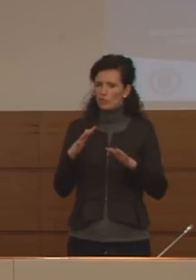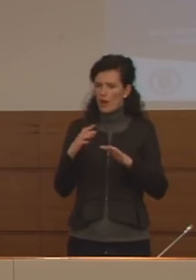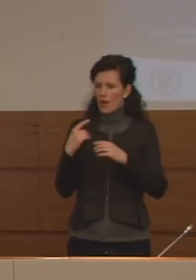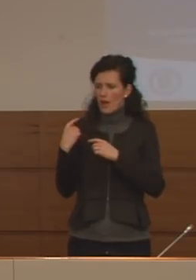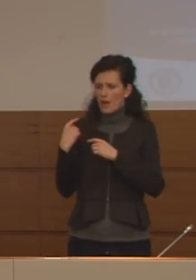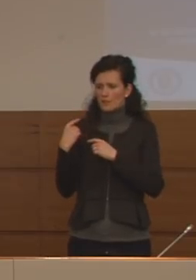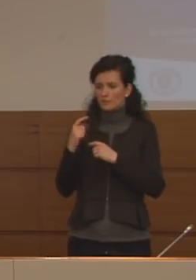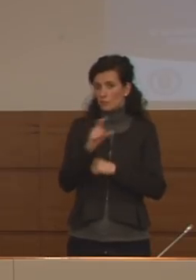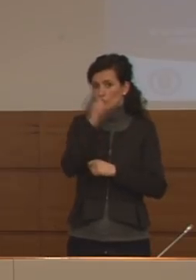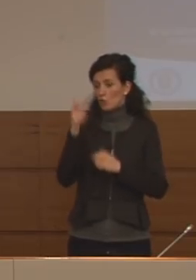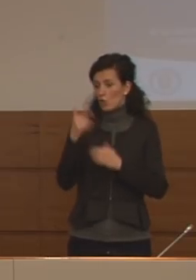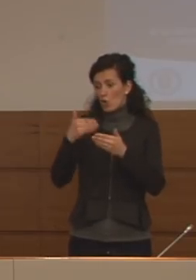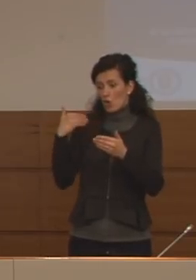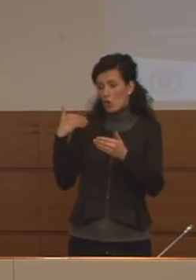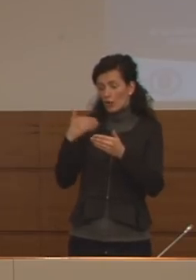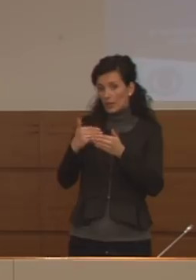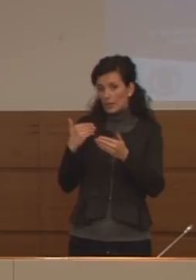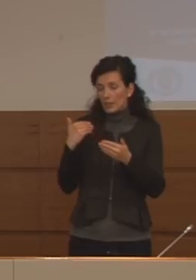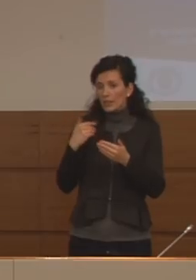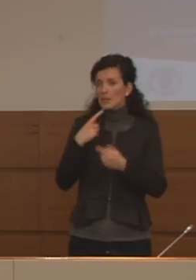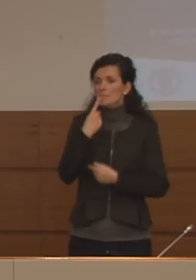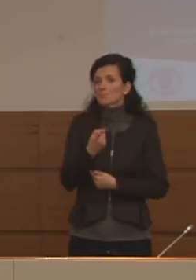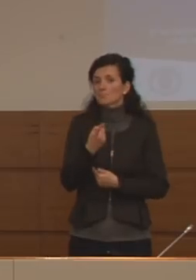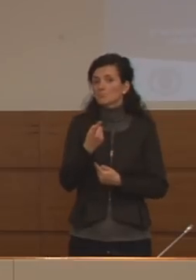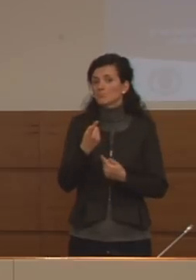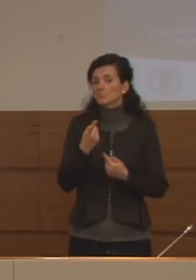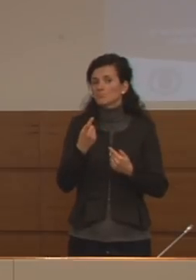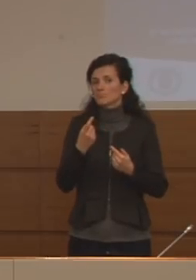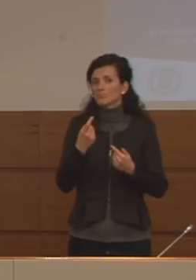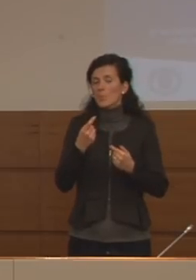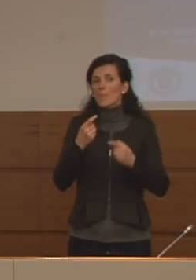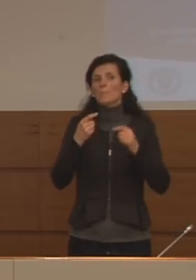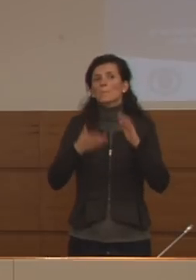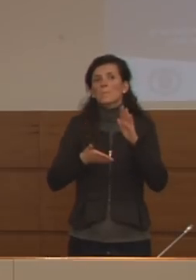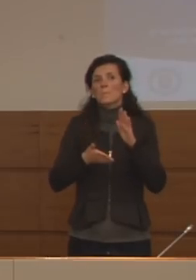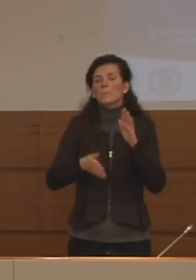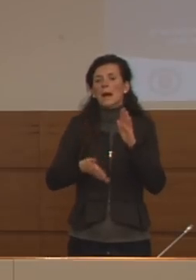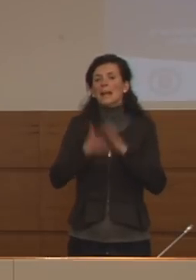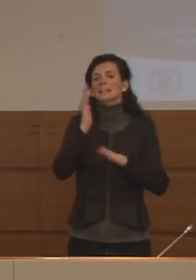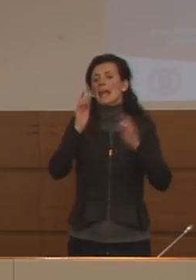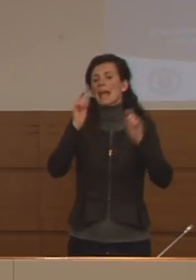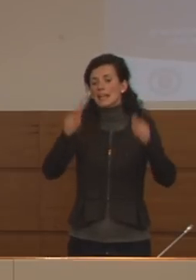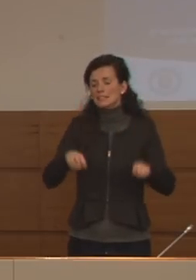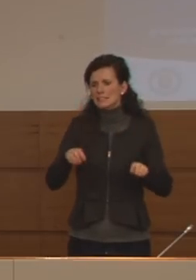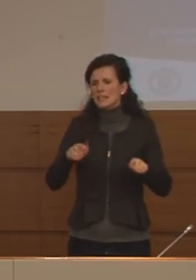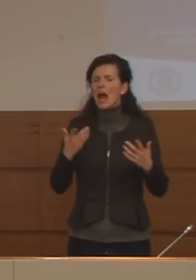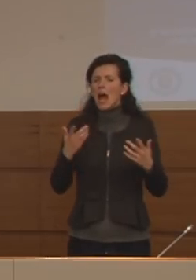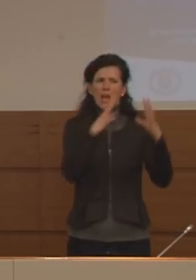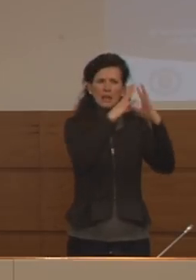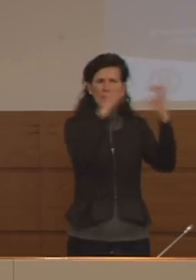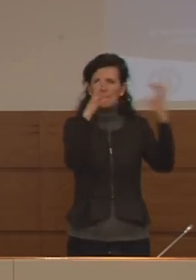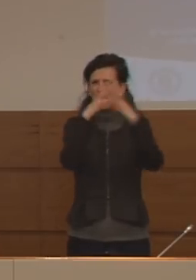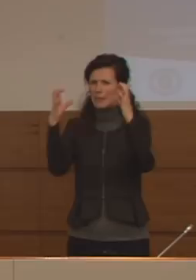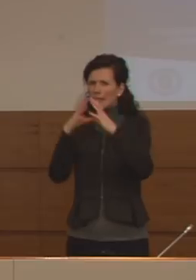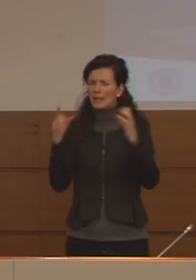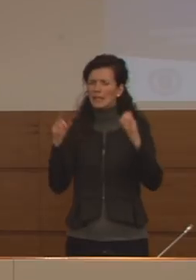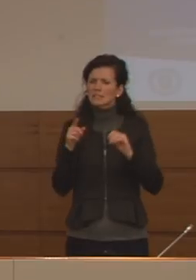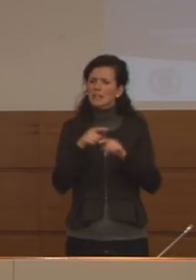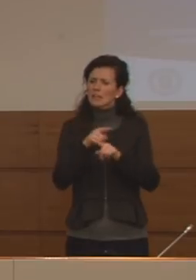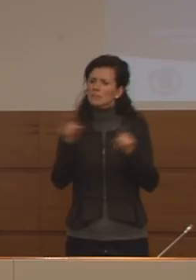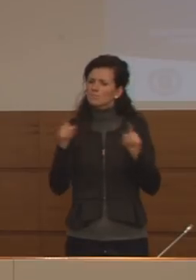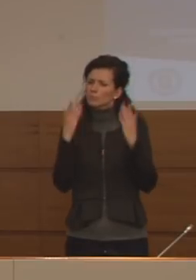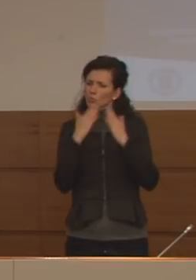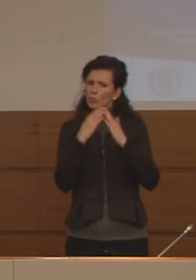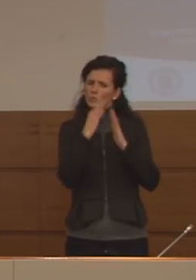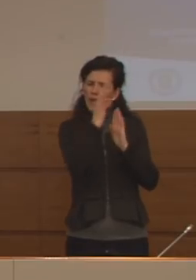per quanto riguarda le imprese quali sono le linee guida che state studiando che le imprese